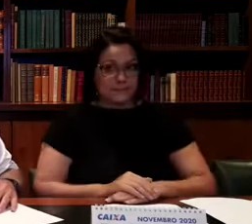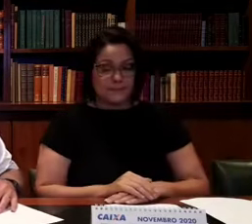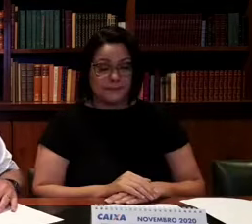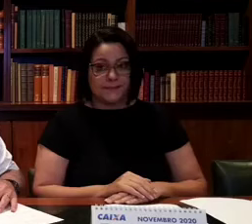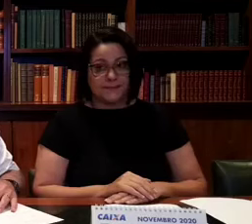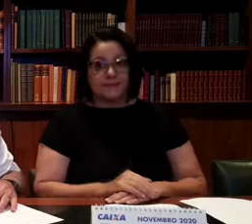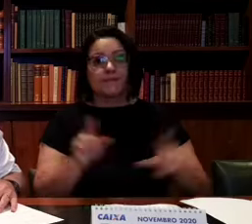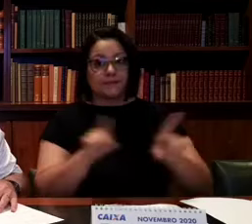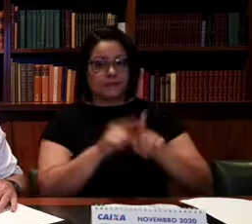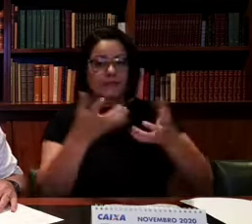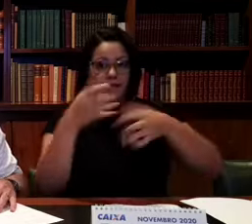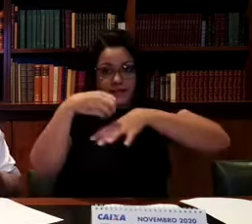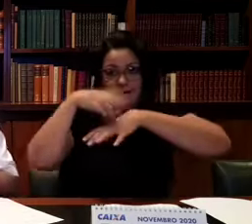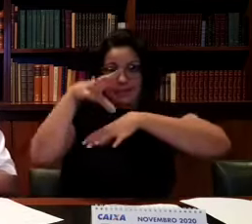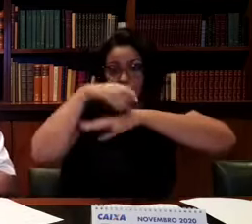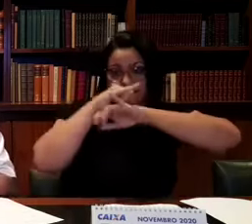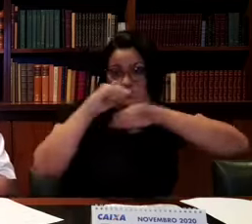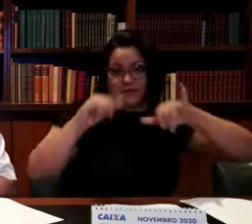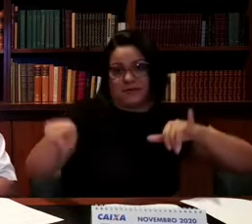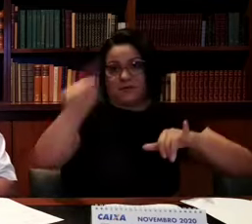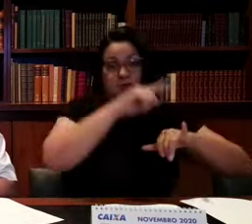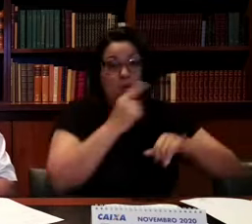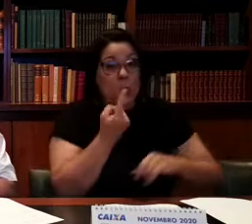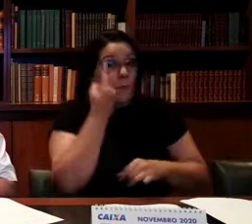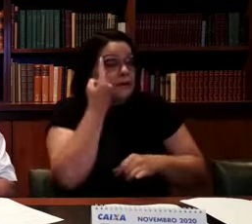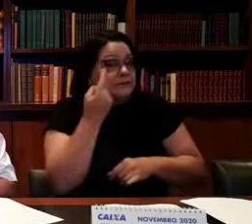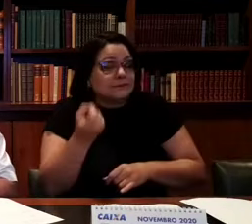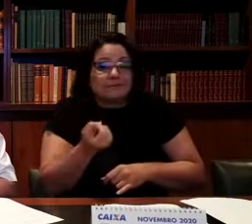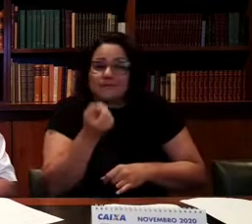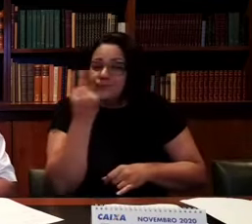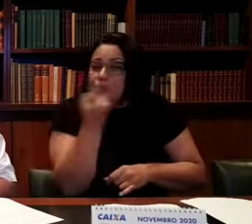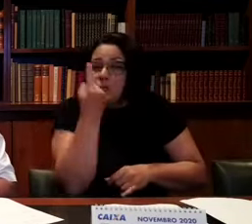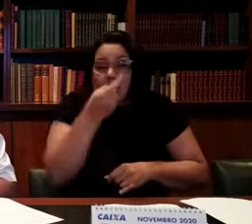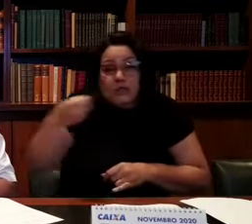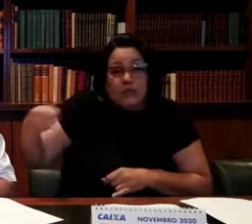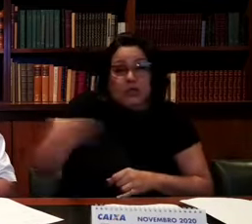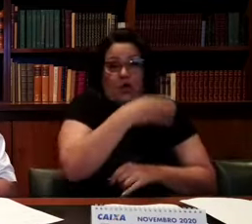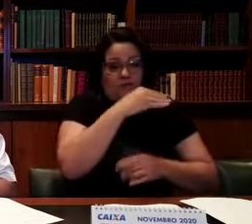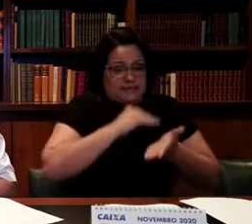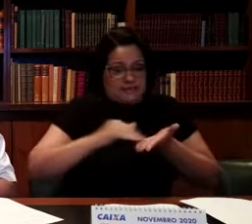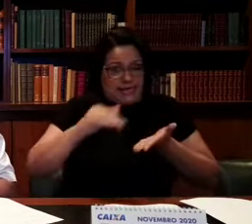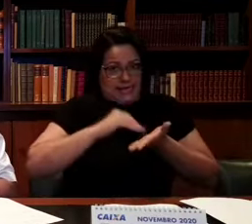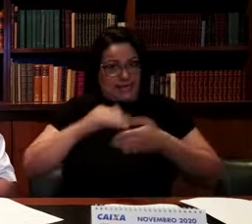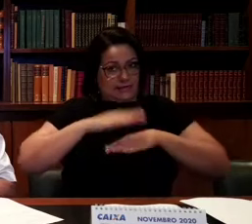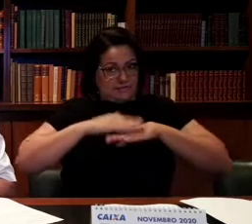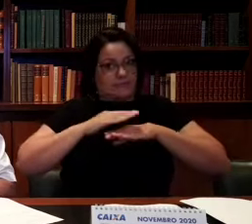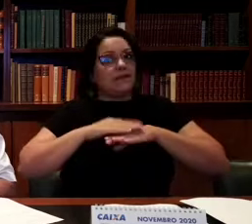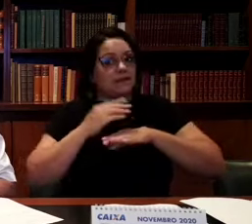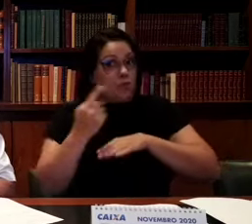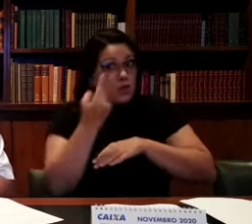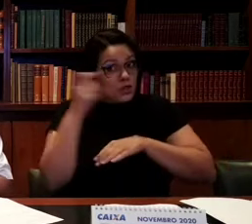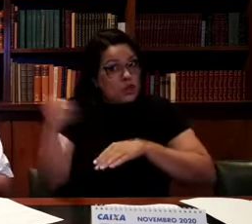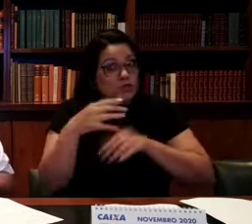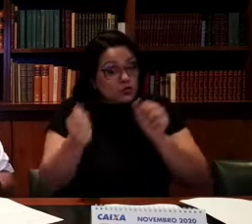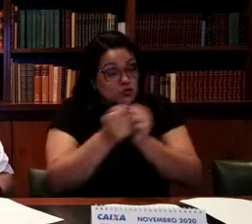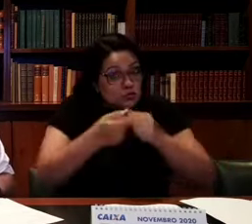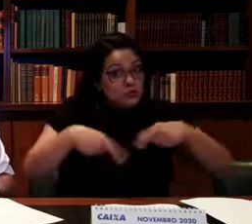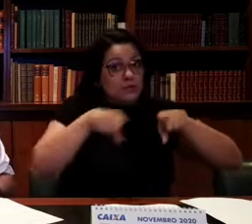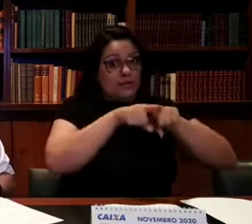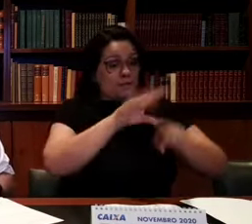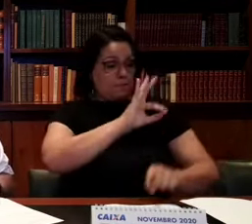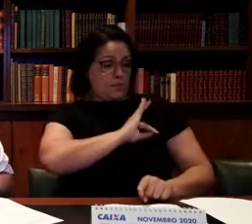queremos divulgar para vocês uma ação inédita da Secretaria Nacional de Cultura e pesca junto com a polícia federal